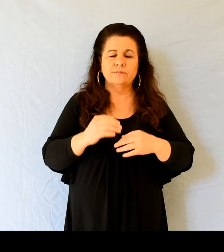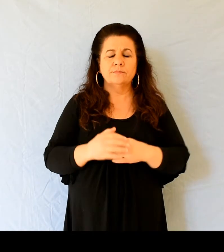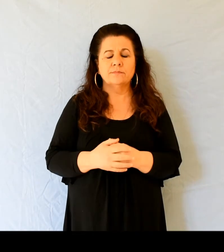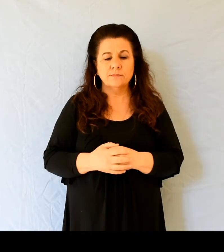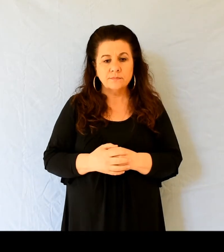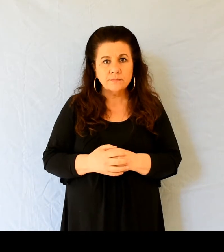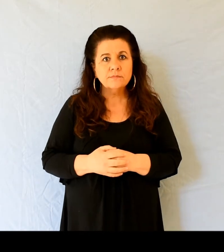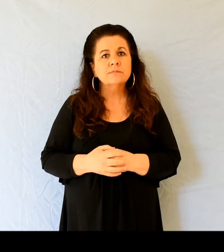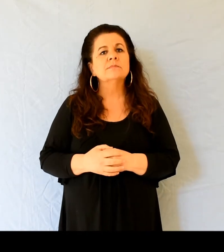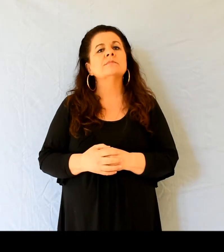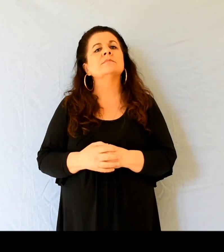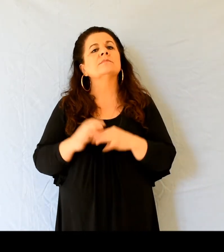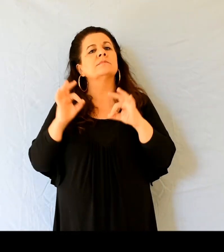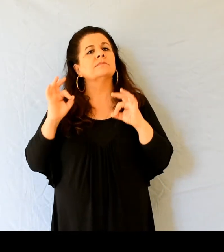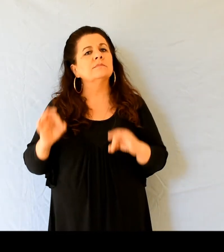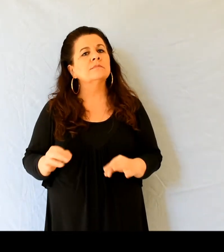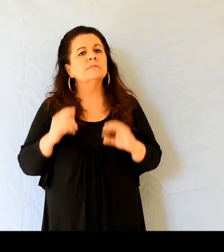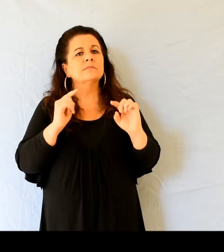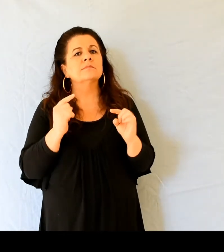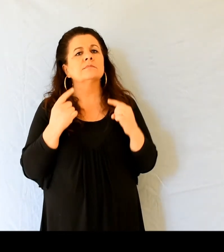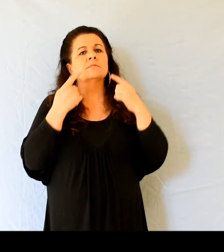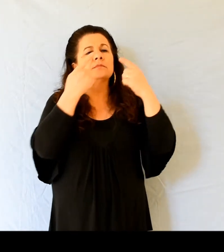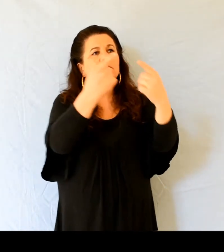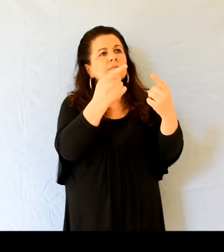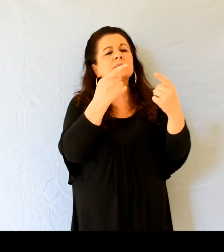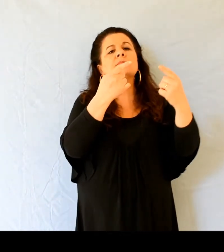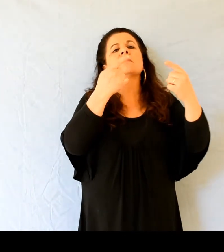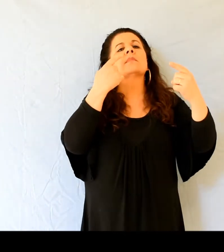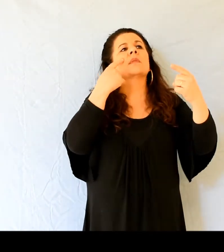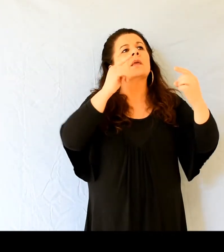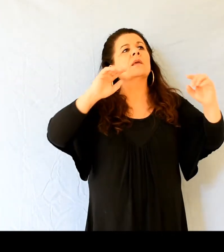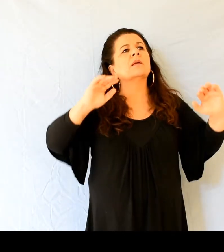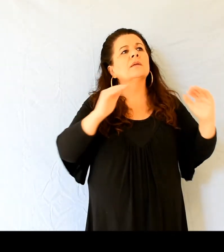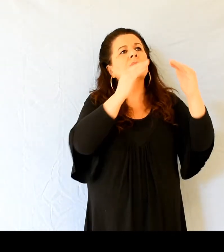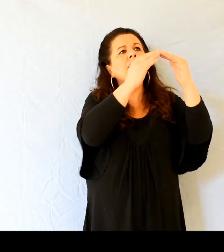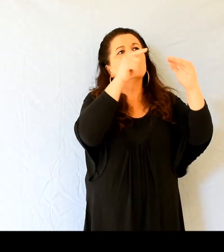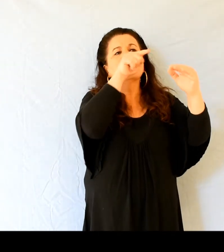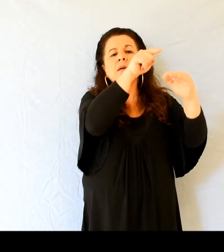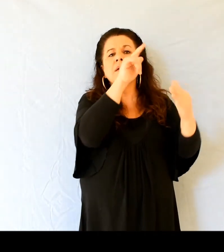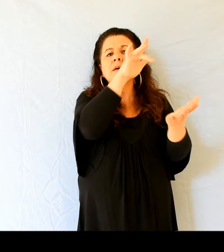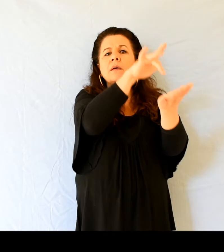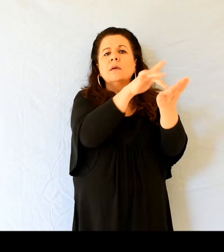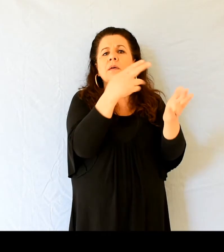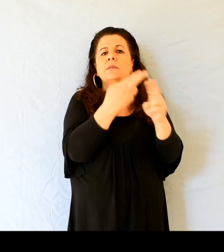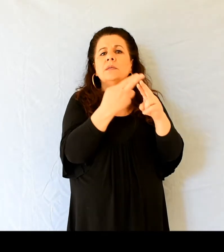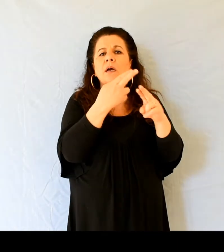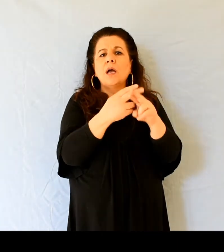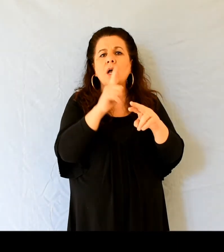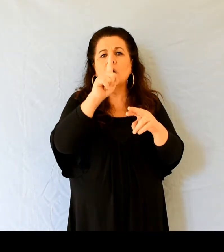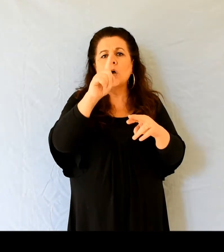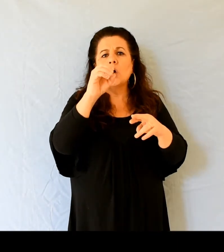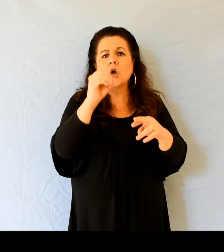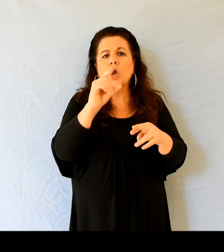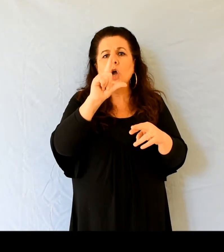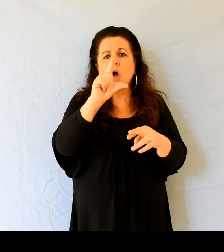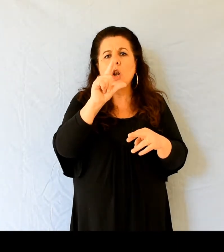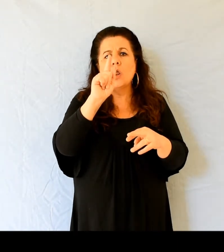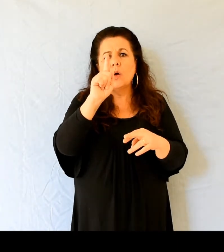Et ils amènent Jésus au lieu dit Golgotha, ce qui se traduit lieu